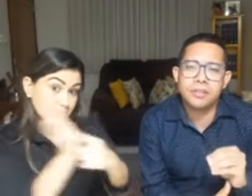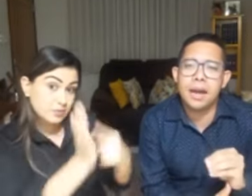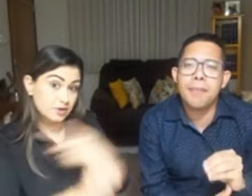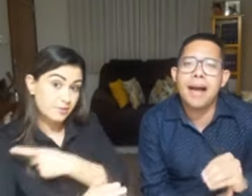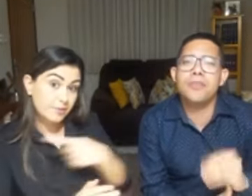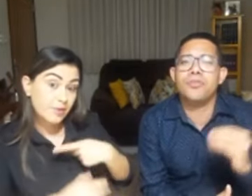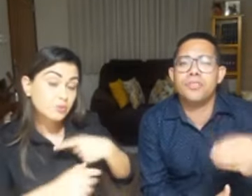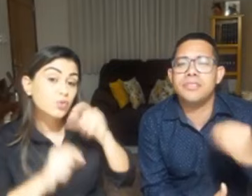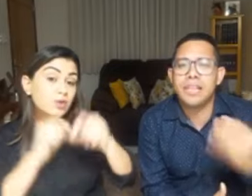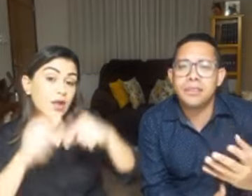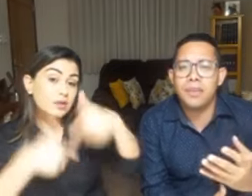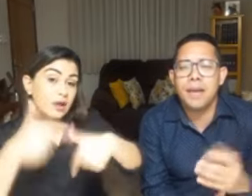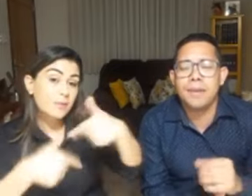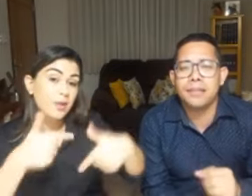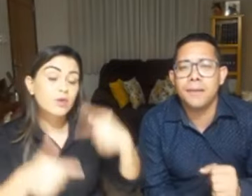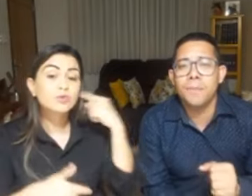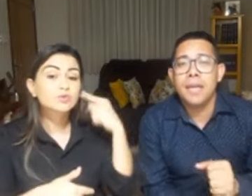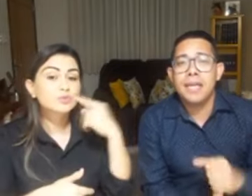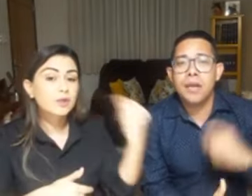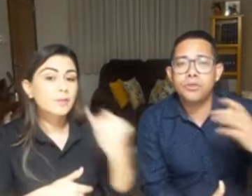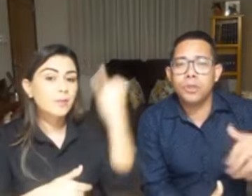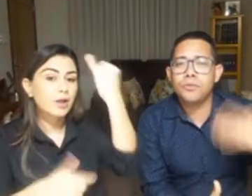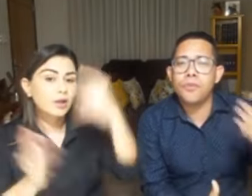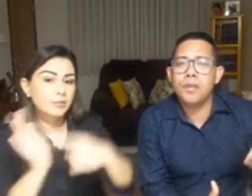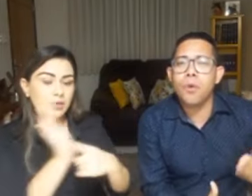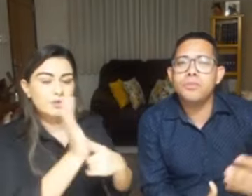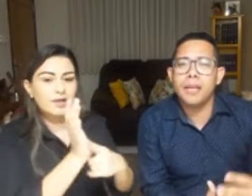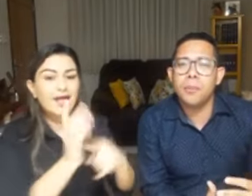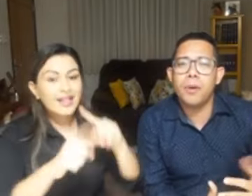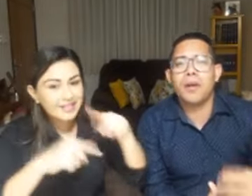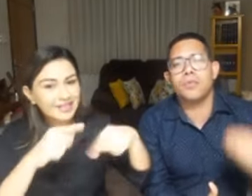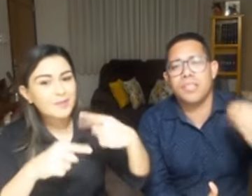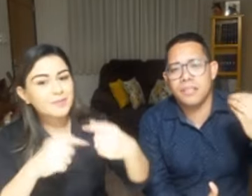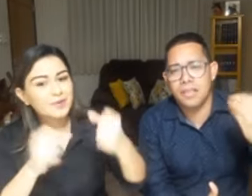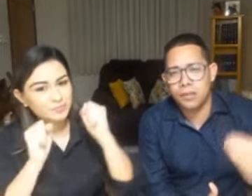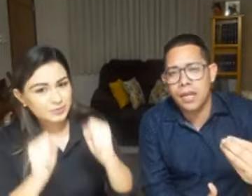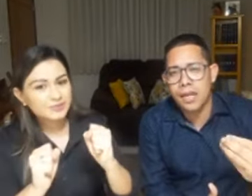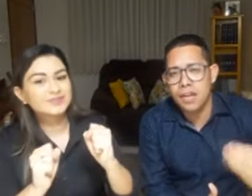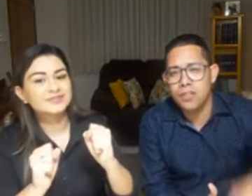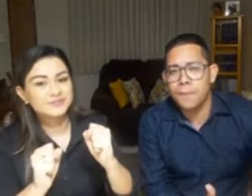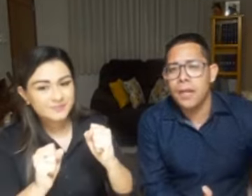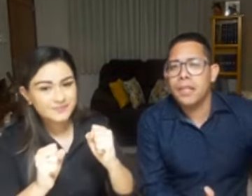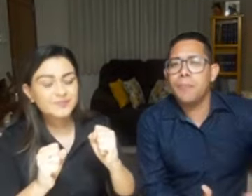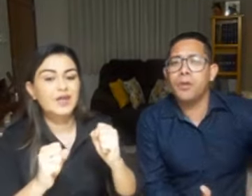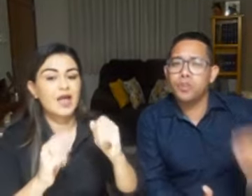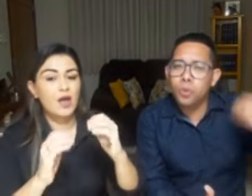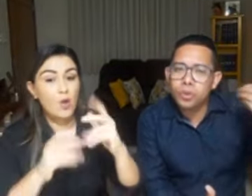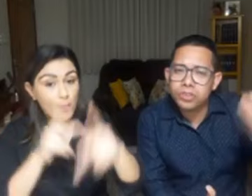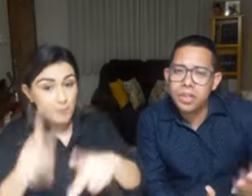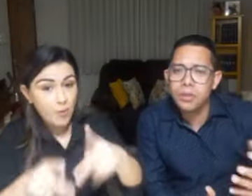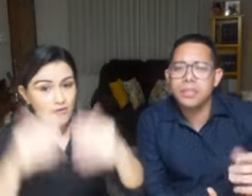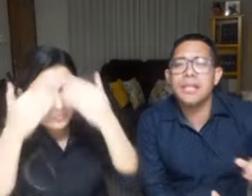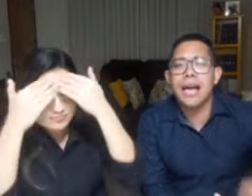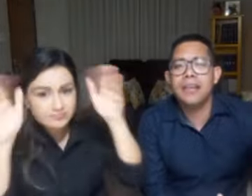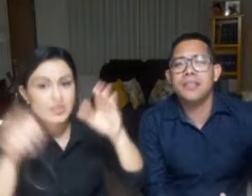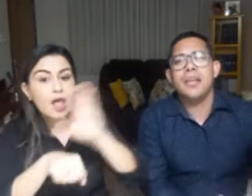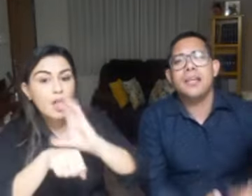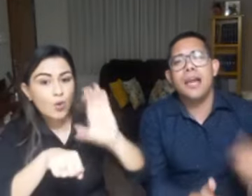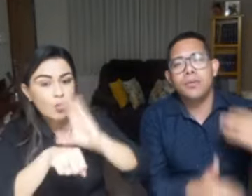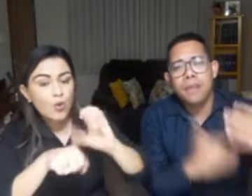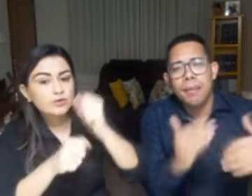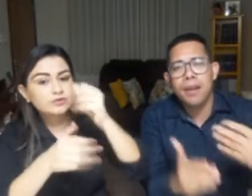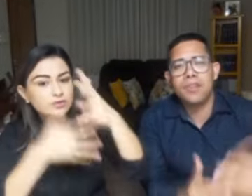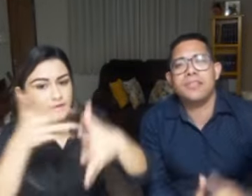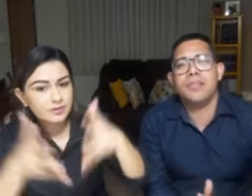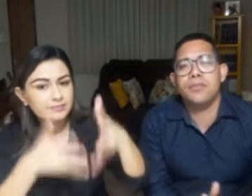desse trabalho, de utilizar essa ferramenta. E aí os outros vão vir com o tempo. A conscientização da igreja, depois curso de língua de sinais, e